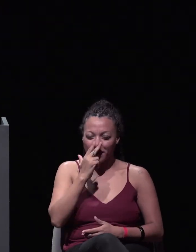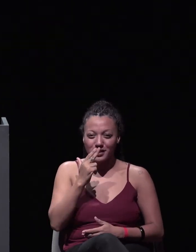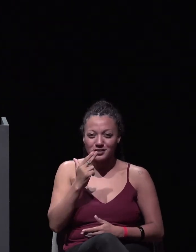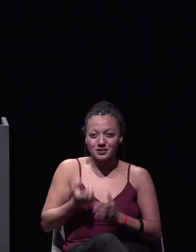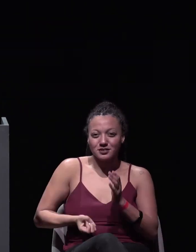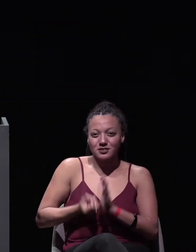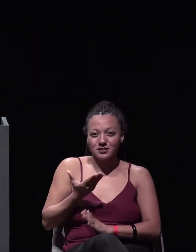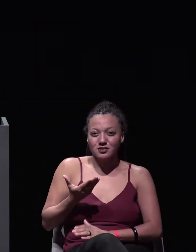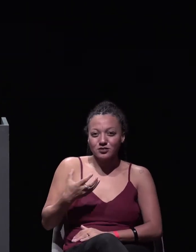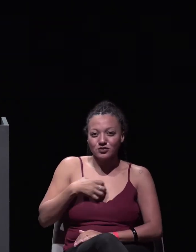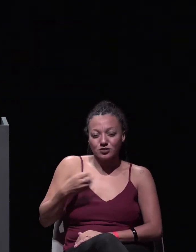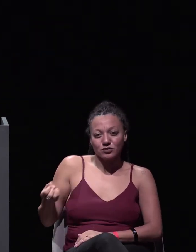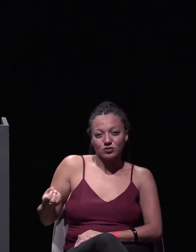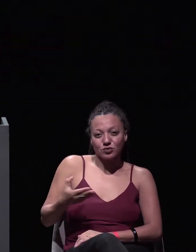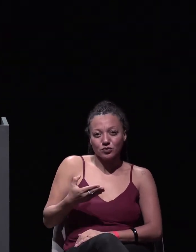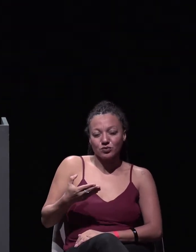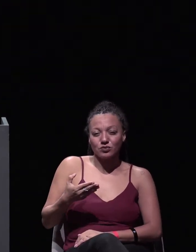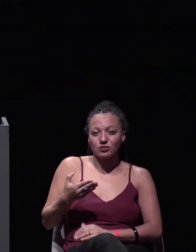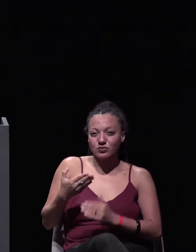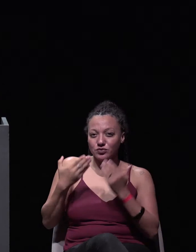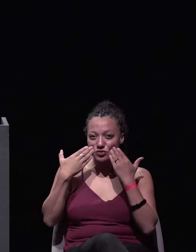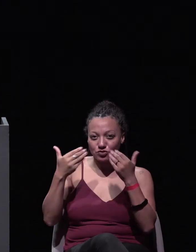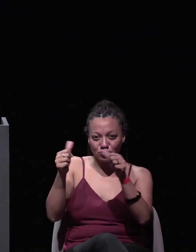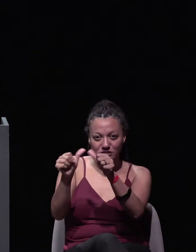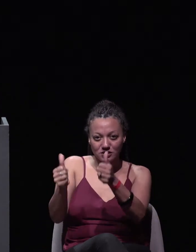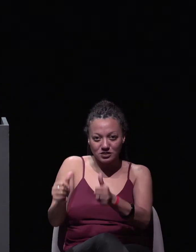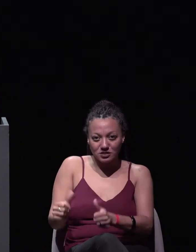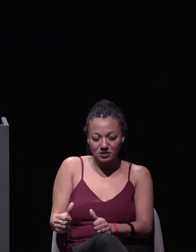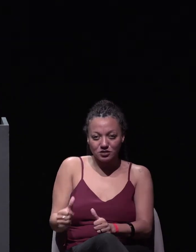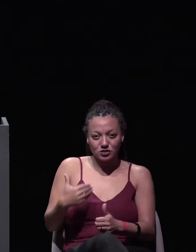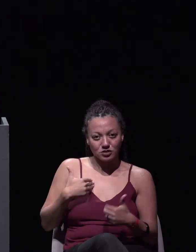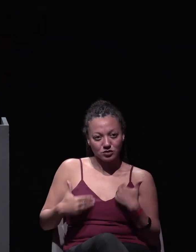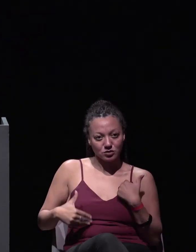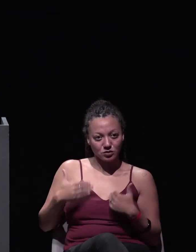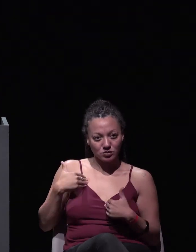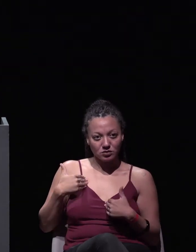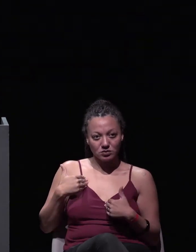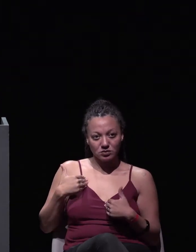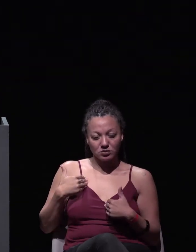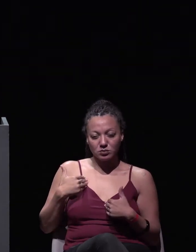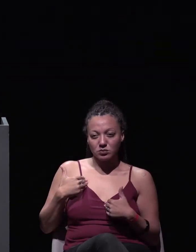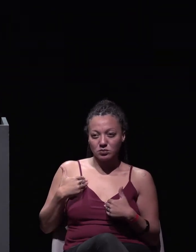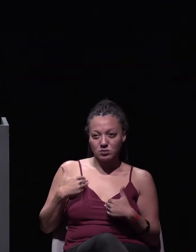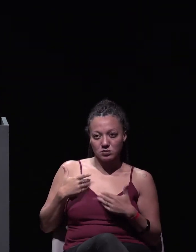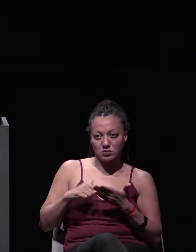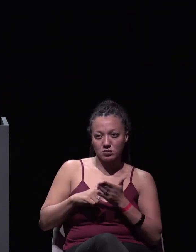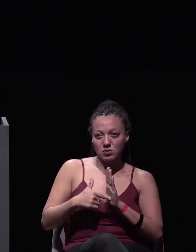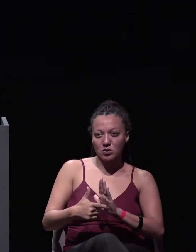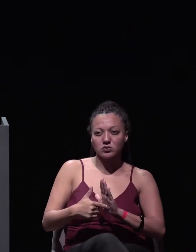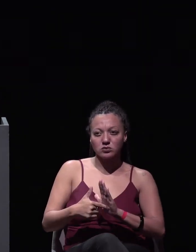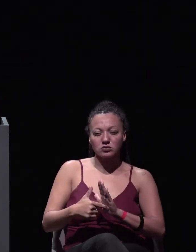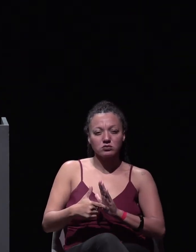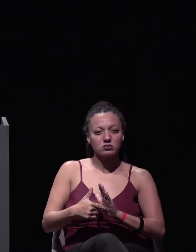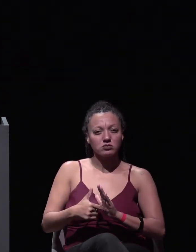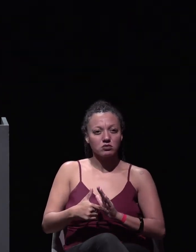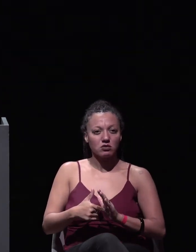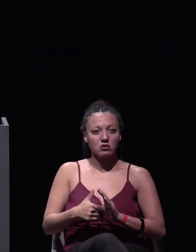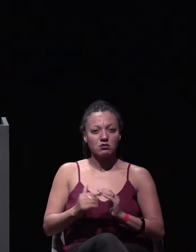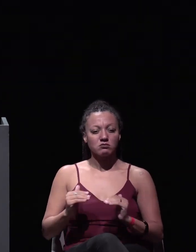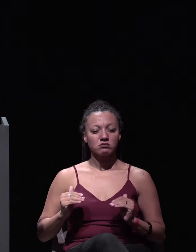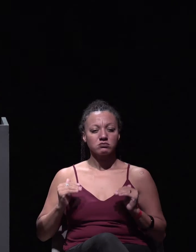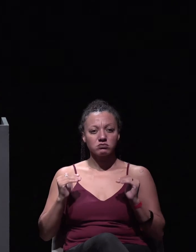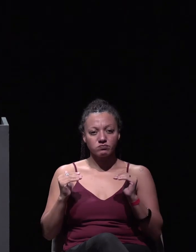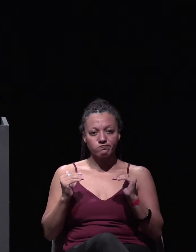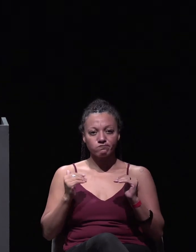cânone estético e que esses corpos representassem uma virilidade superior